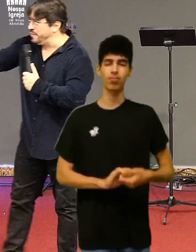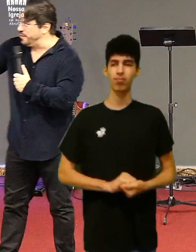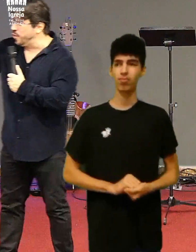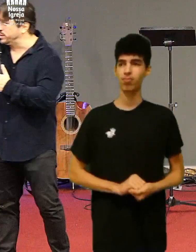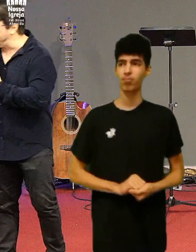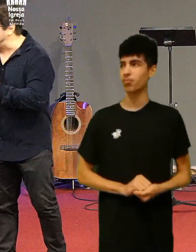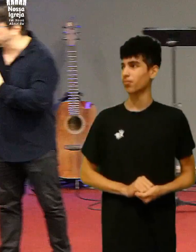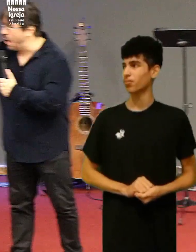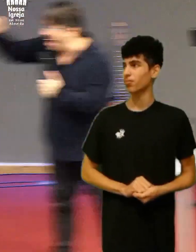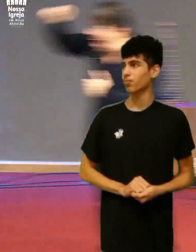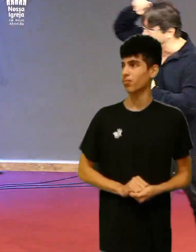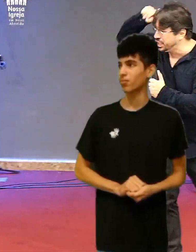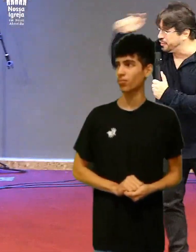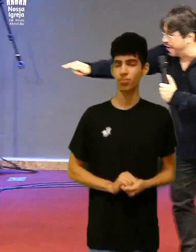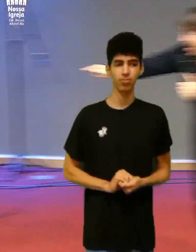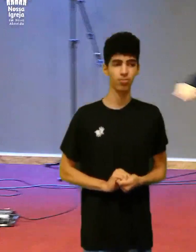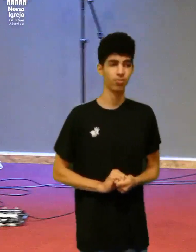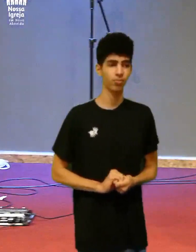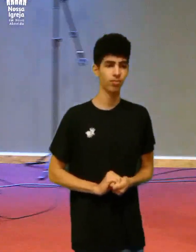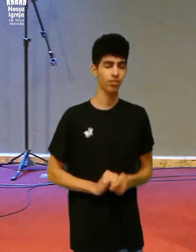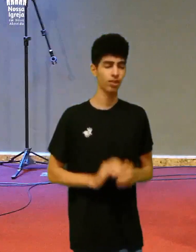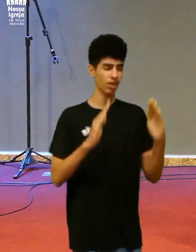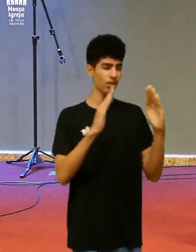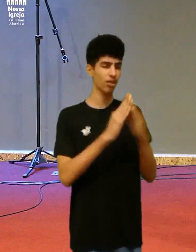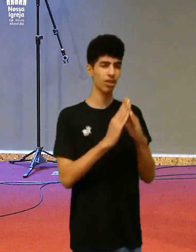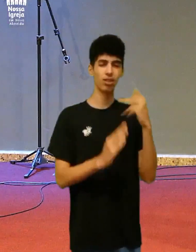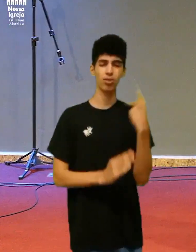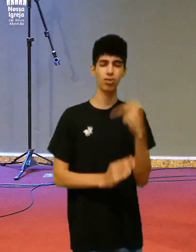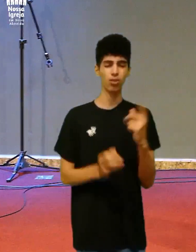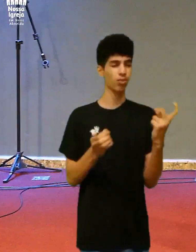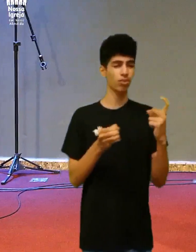Você vai voltar para sua casa diferente hoje.